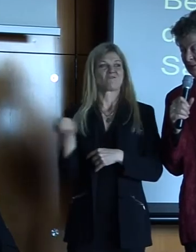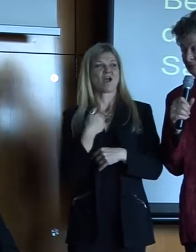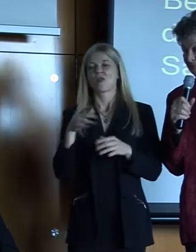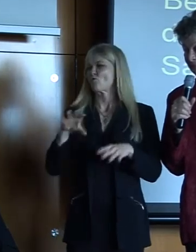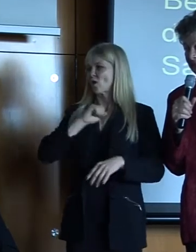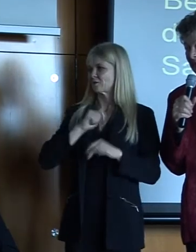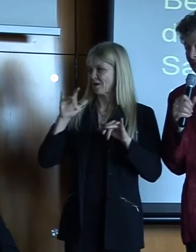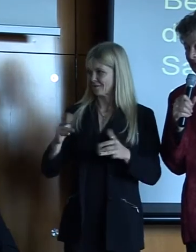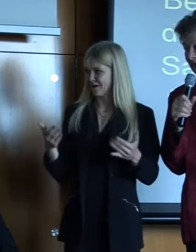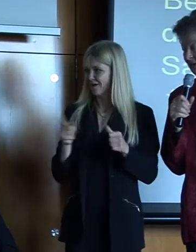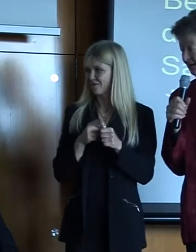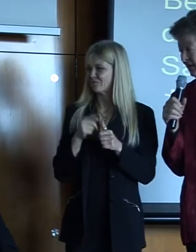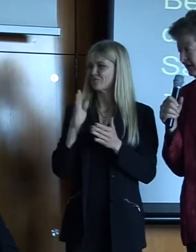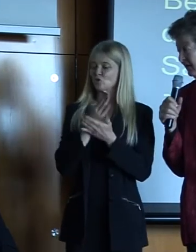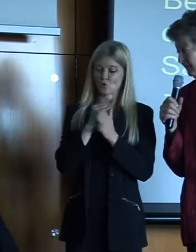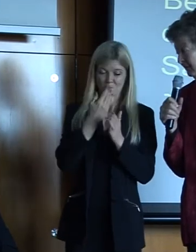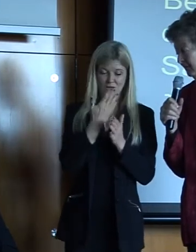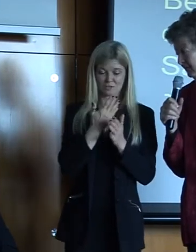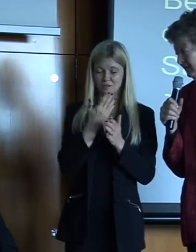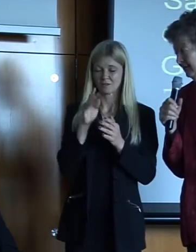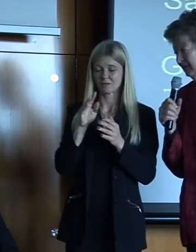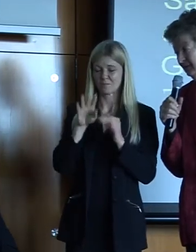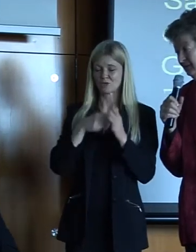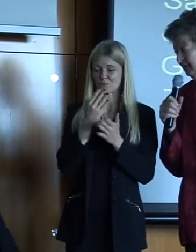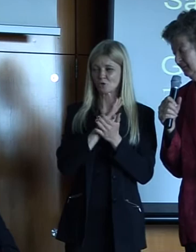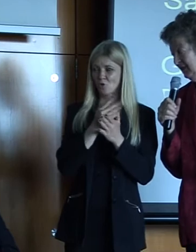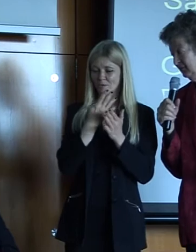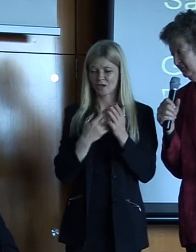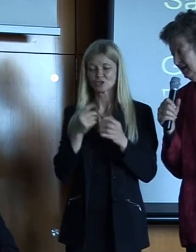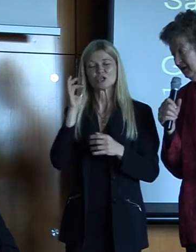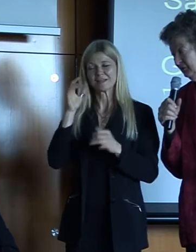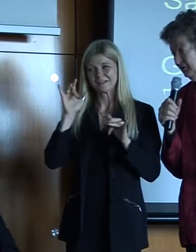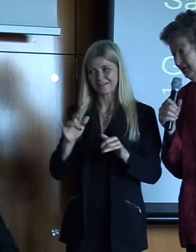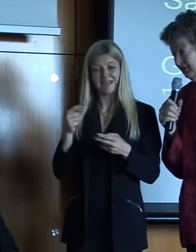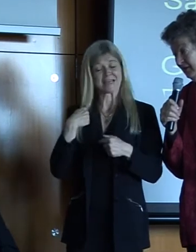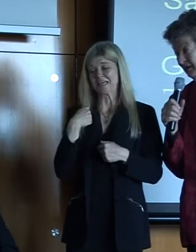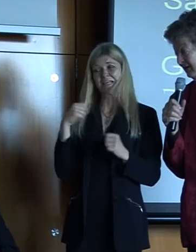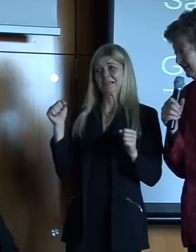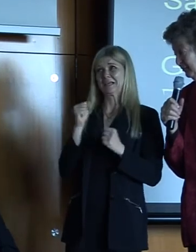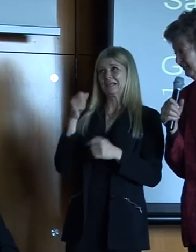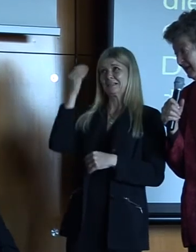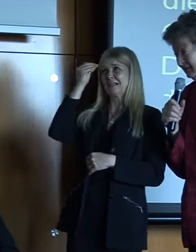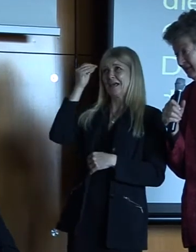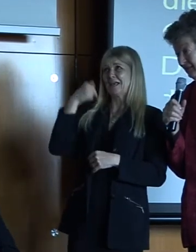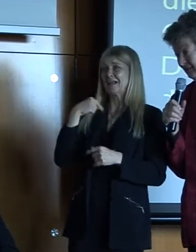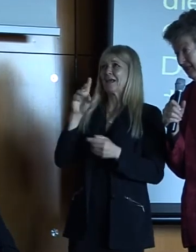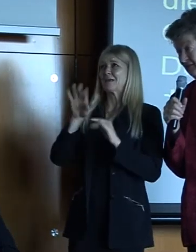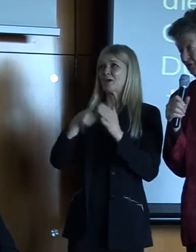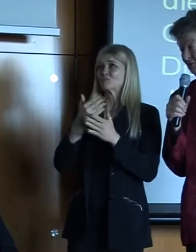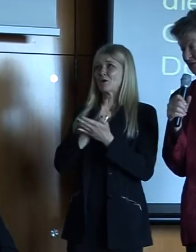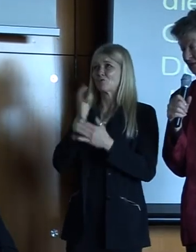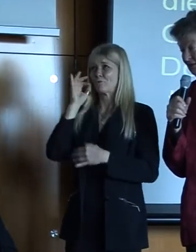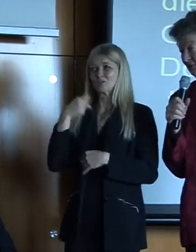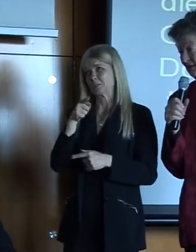davon. Ich lerne nicht, die Gebärdensprachdolmetscherin zu werden. Das ist sehr,